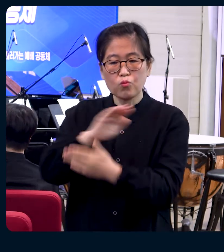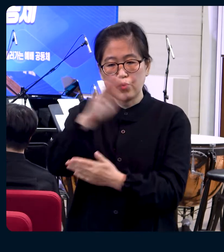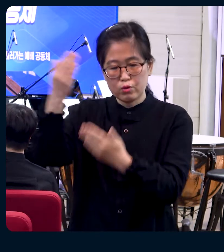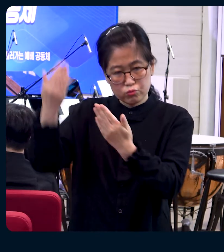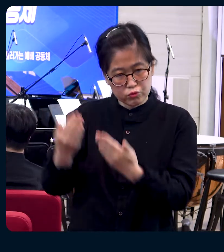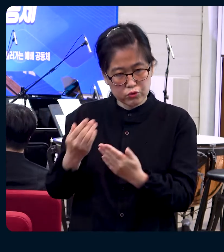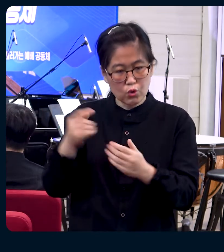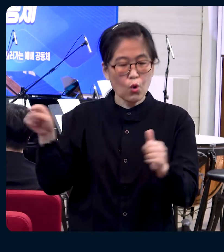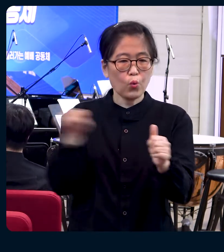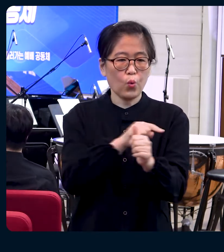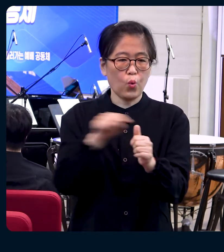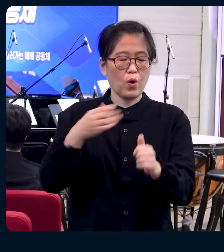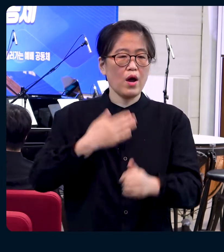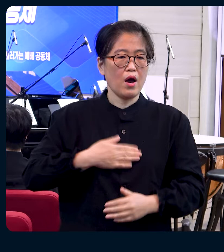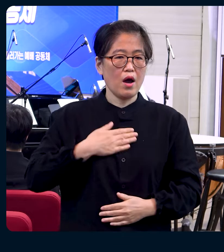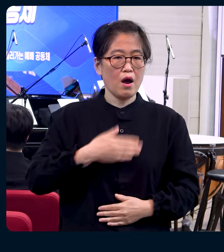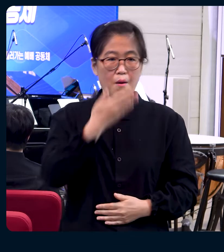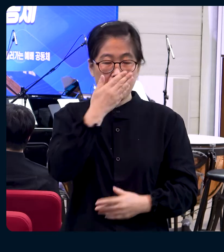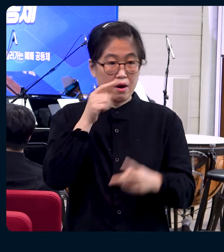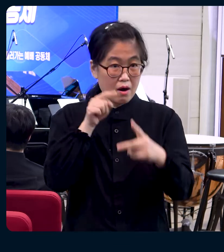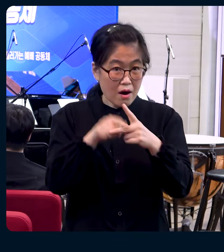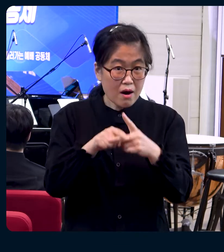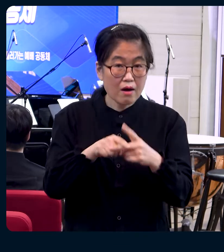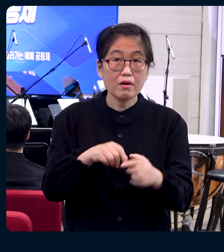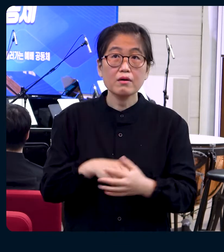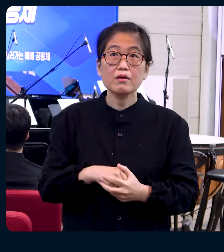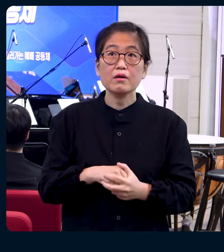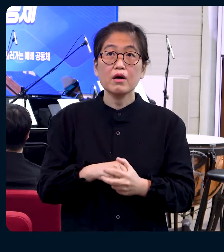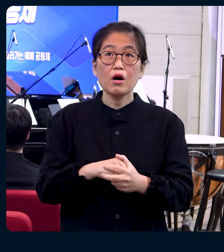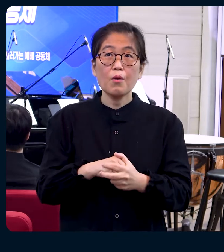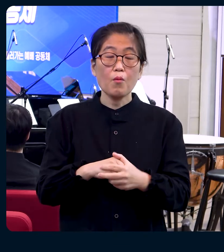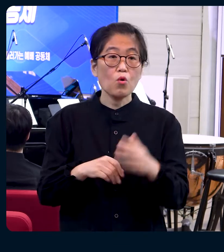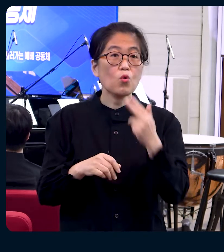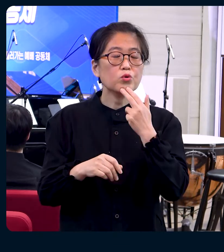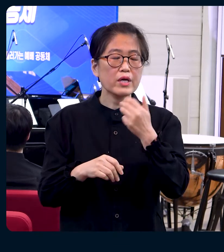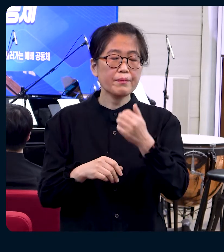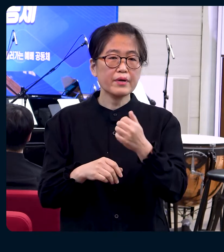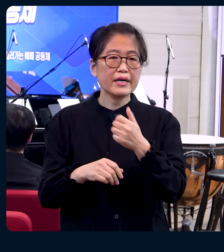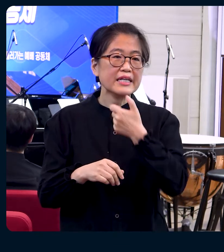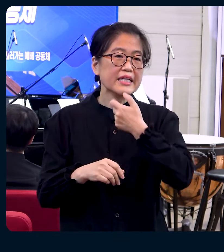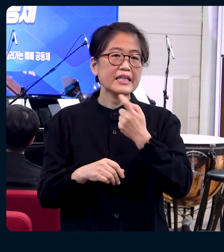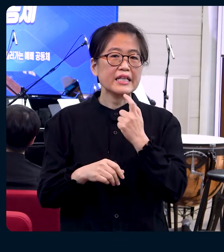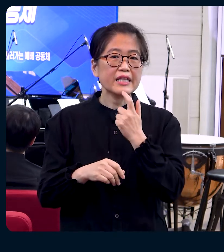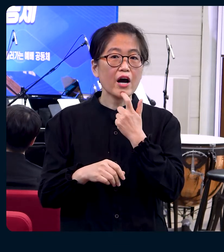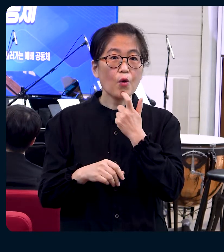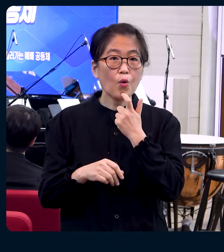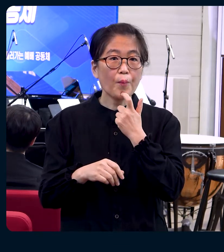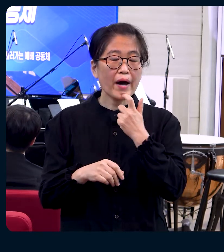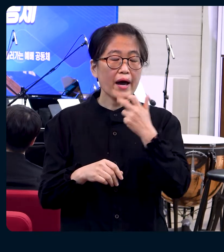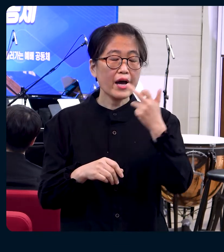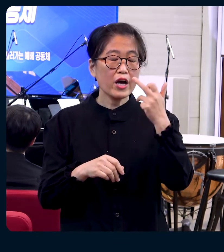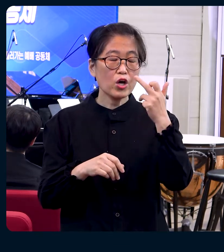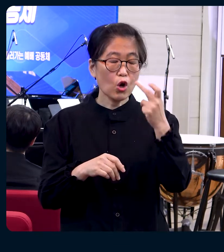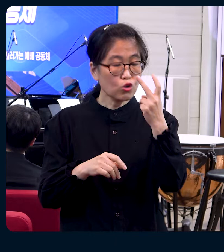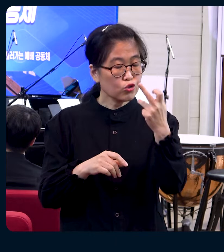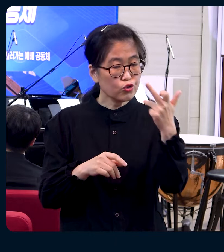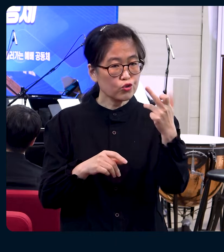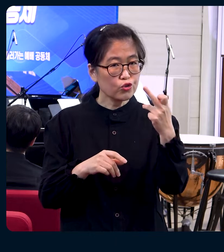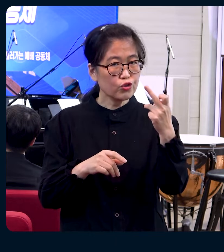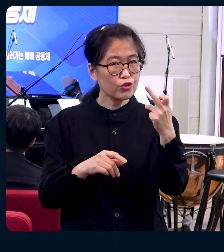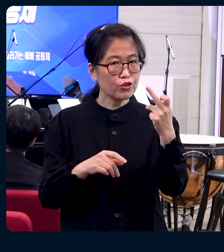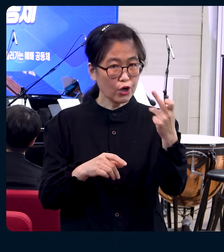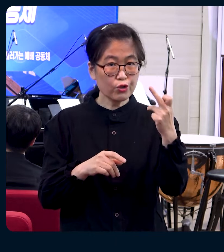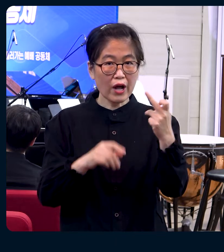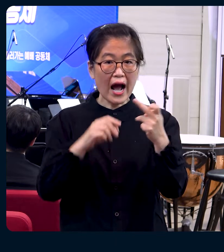주시는 교훈을 발견할 수 있게 됩니다. 요셉은 야곱의 12명의 아들 중에 11번째